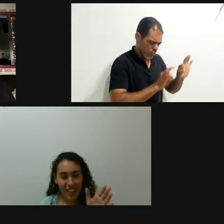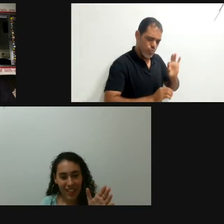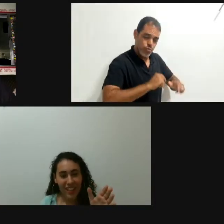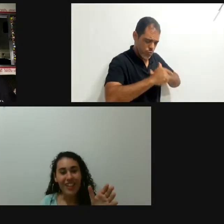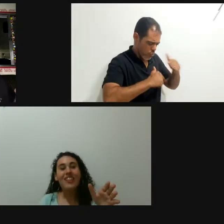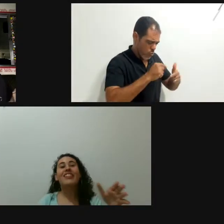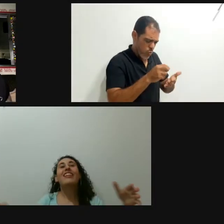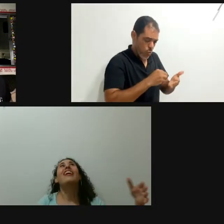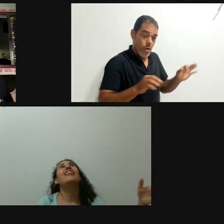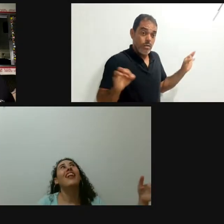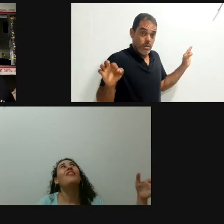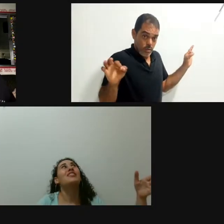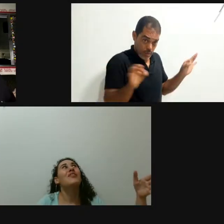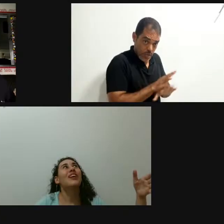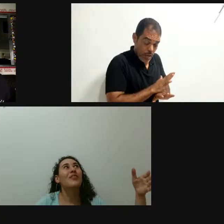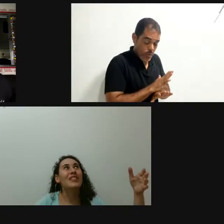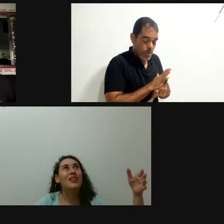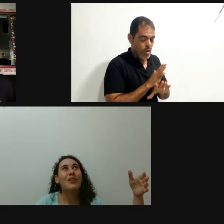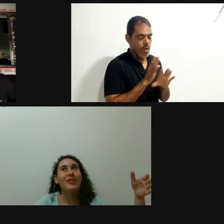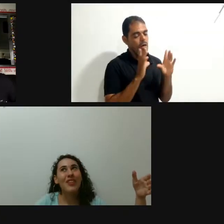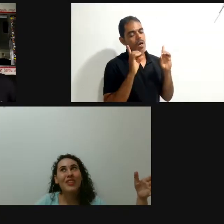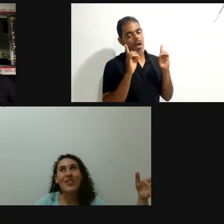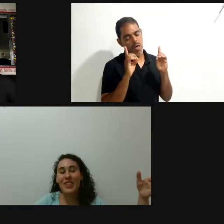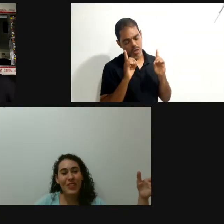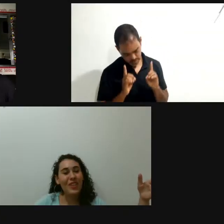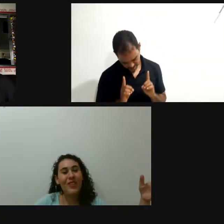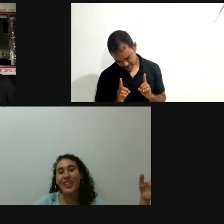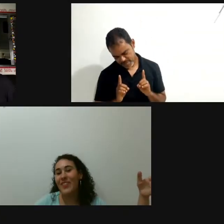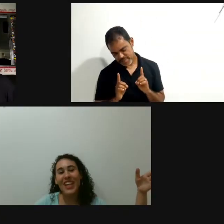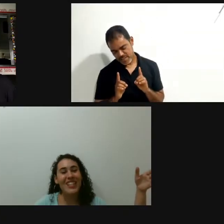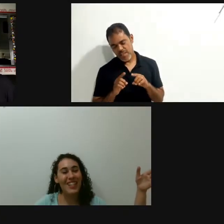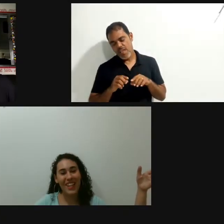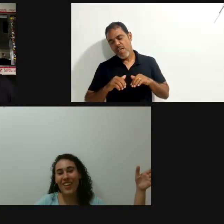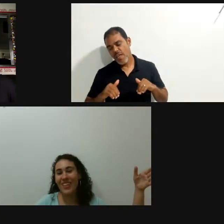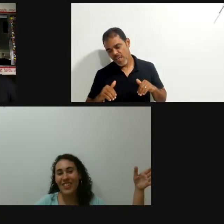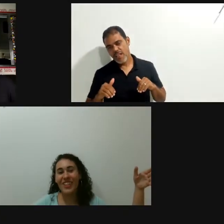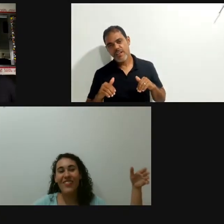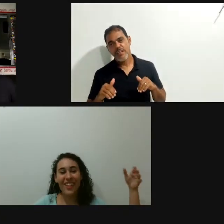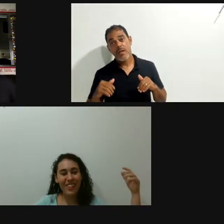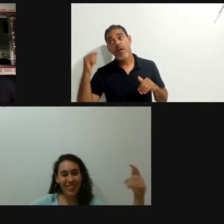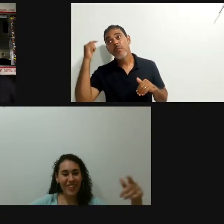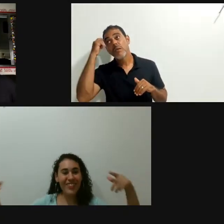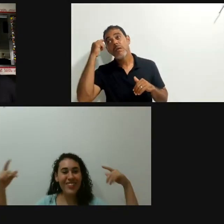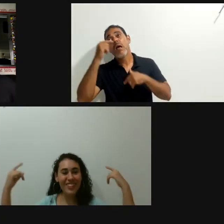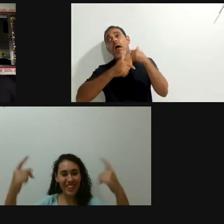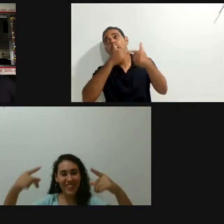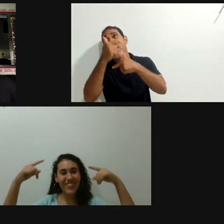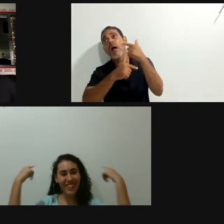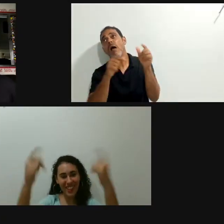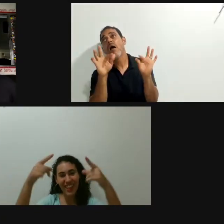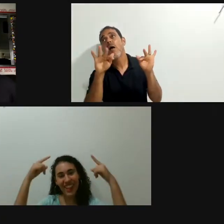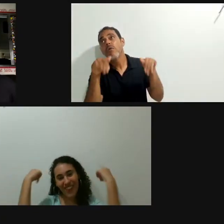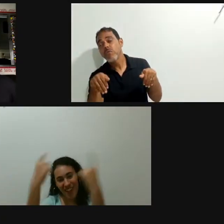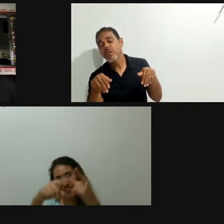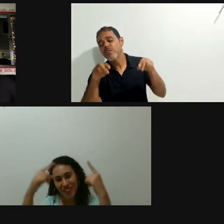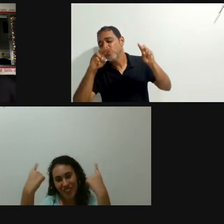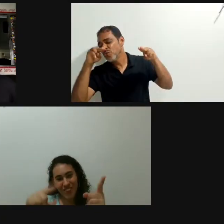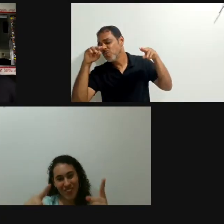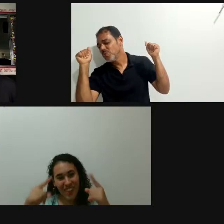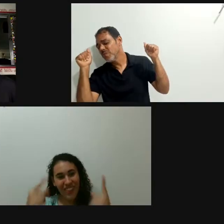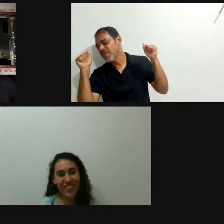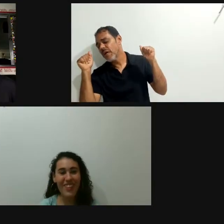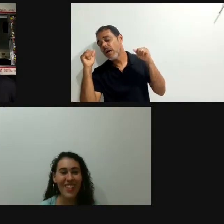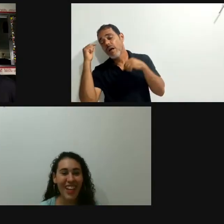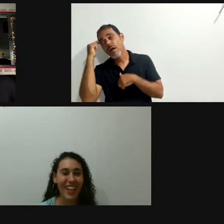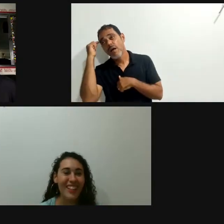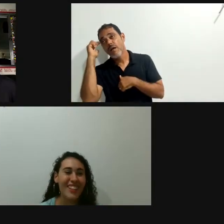tinha, você deita lá, você fica pensando, meu Deus, eu acho que eu nunca vou terminar esse negócio. Eu trabalho todo santo dia e eu acho que eu